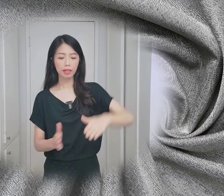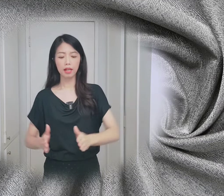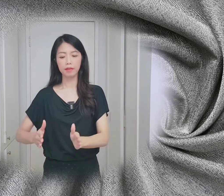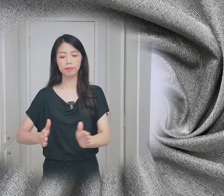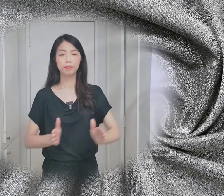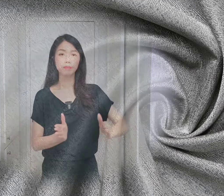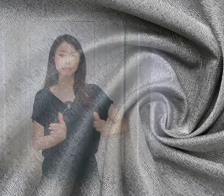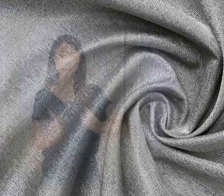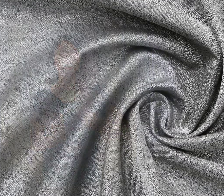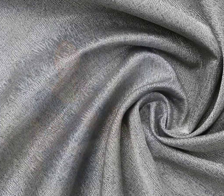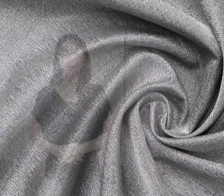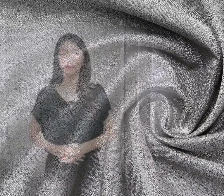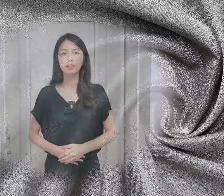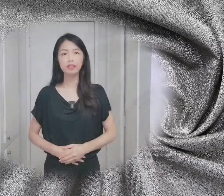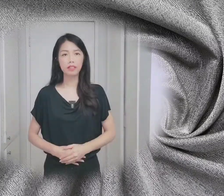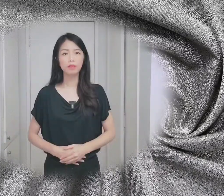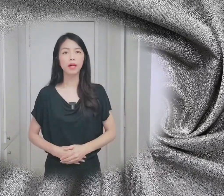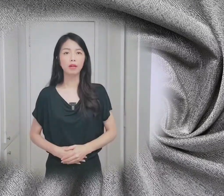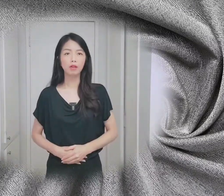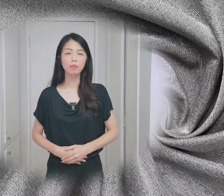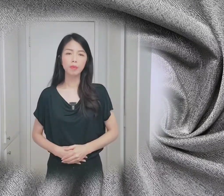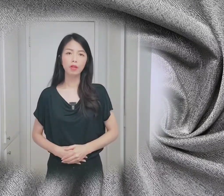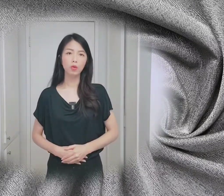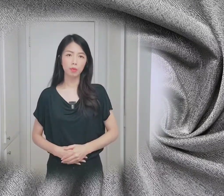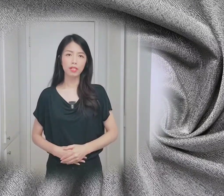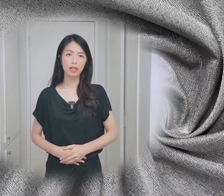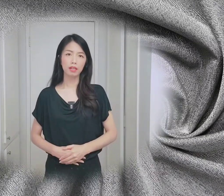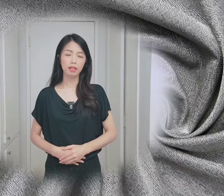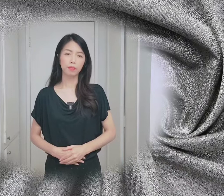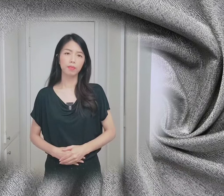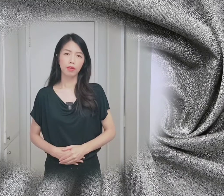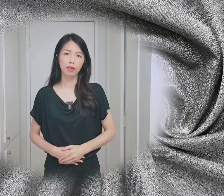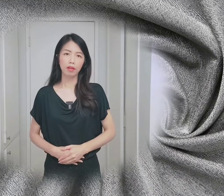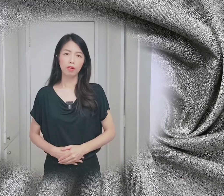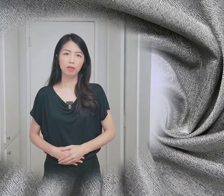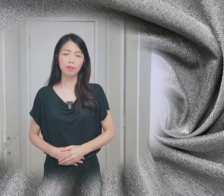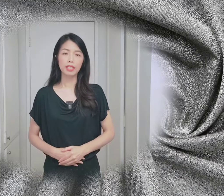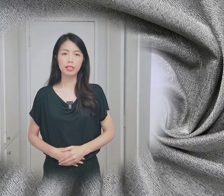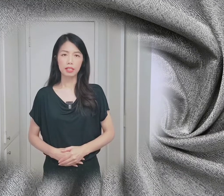지나시는 길. 그 지친 발걸음 편히 옮기시기를.